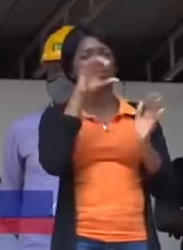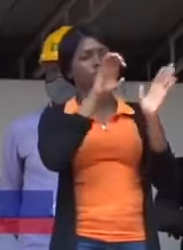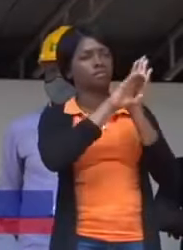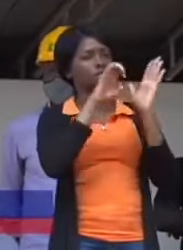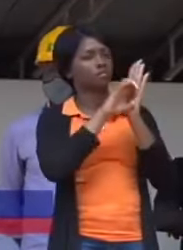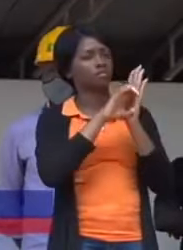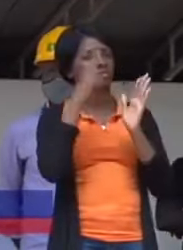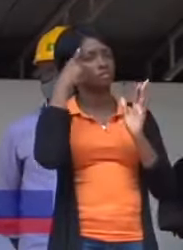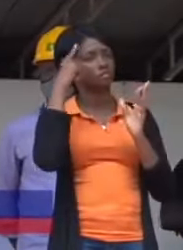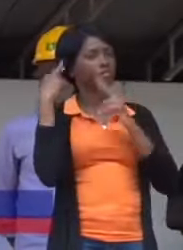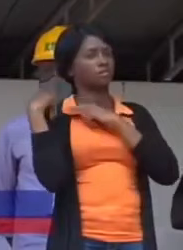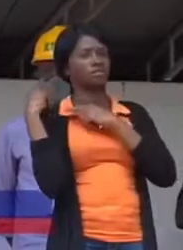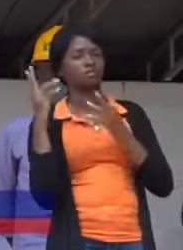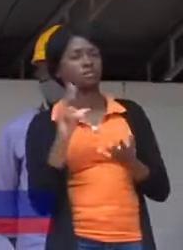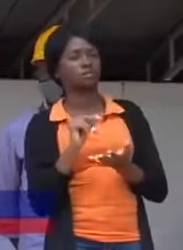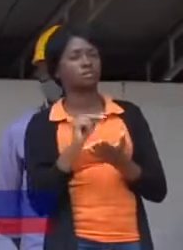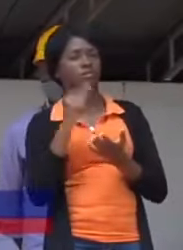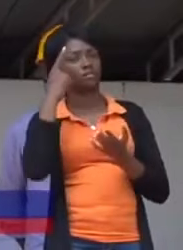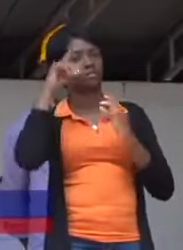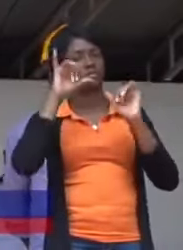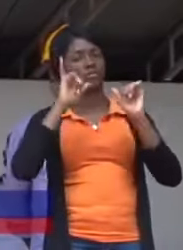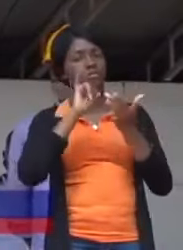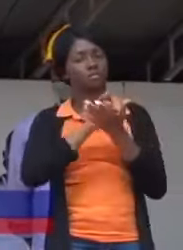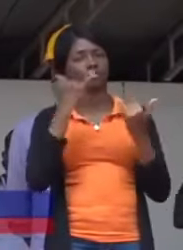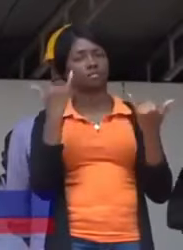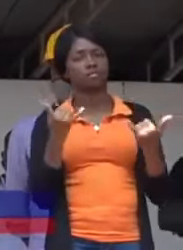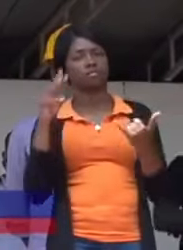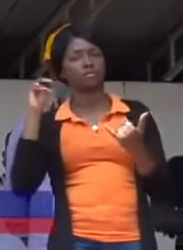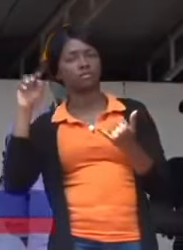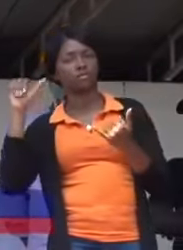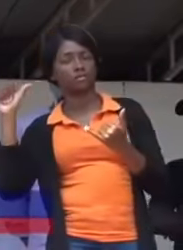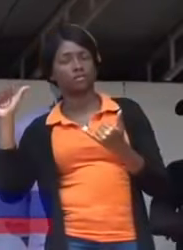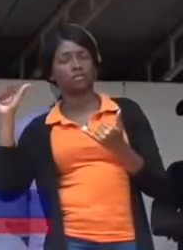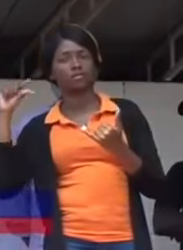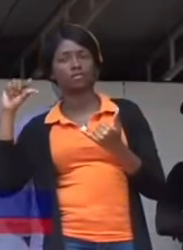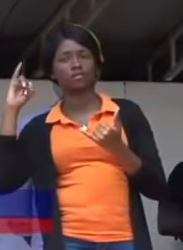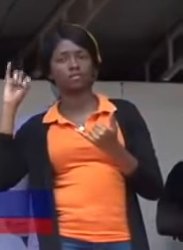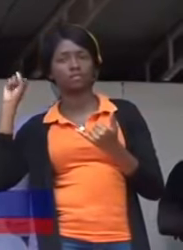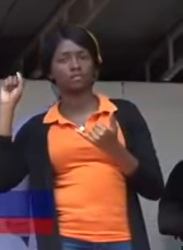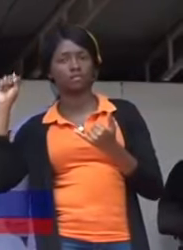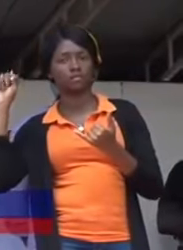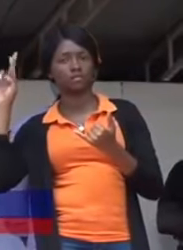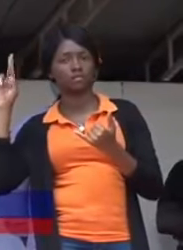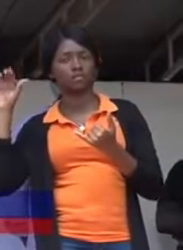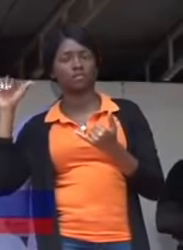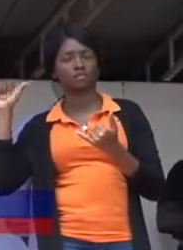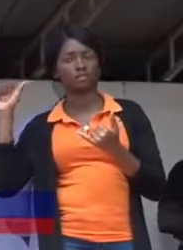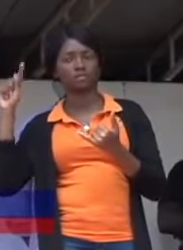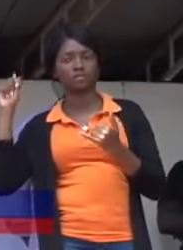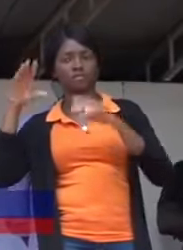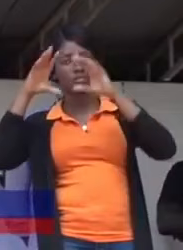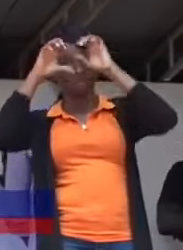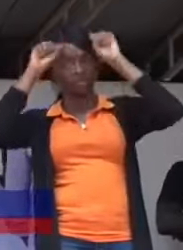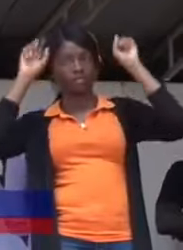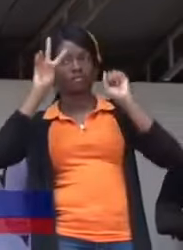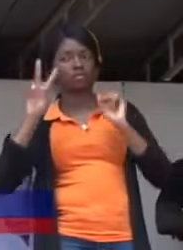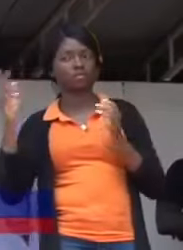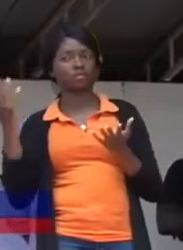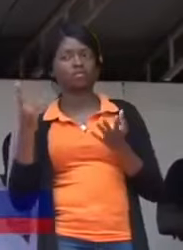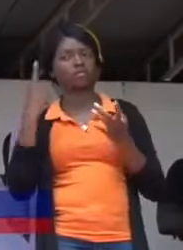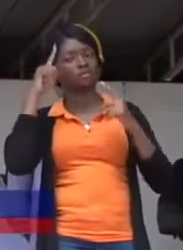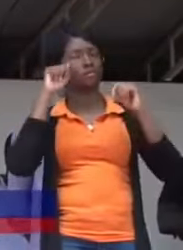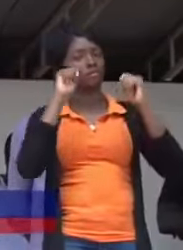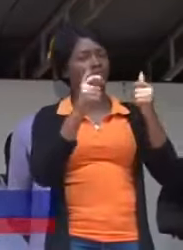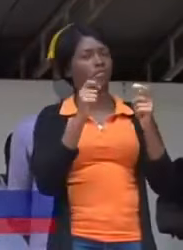gérer c'est pour ça aujourd'hui magistrat Ivoz qui c'est vice-président association maire m'a dépressé